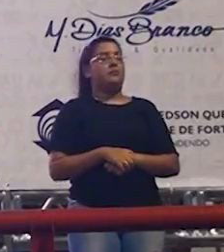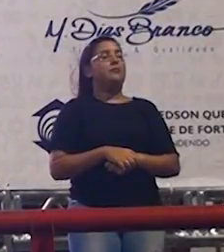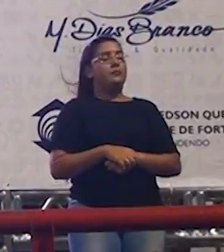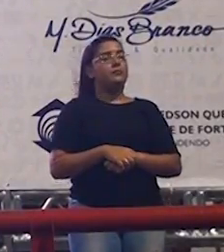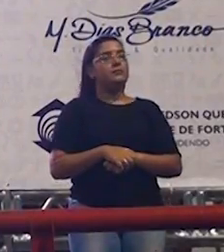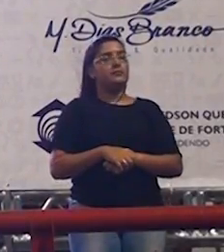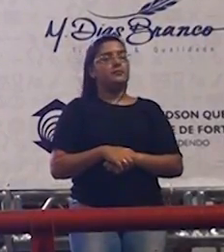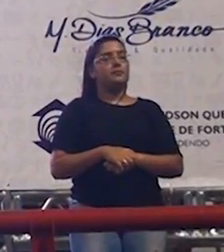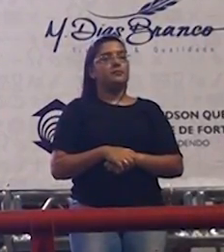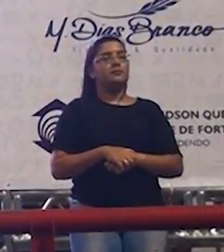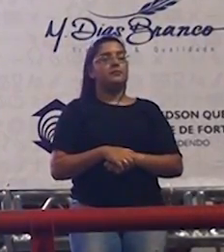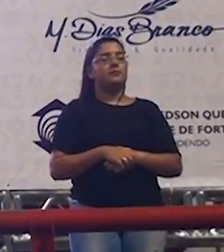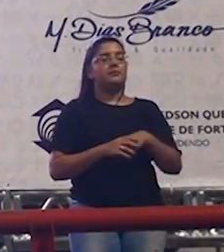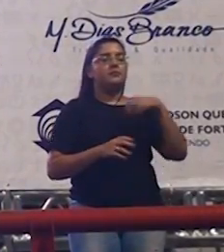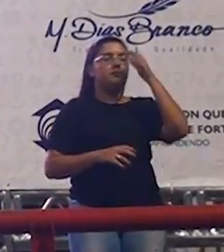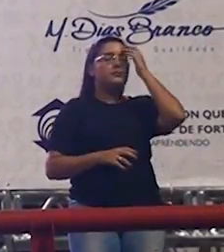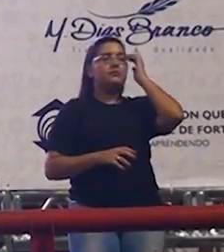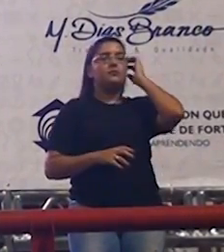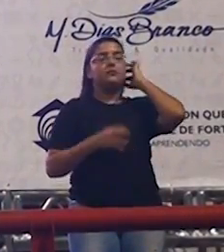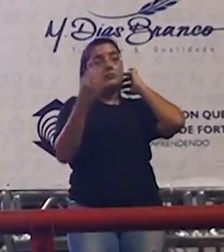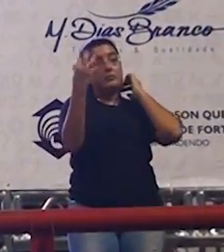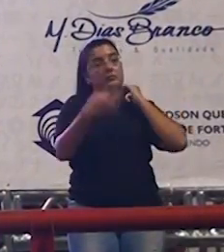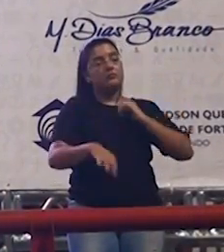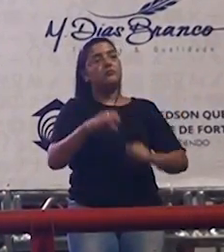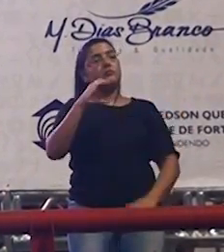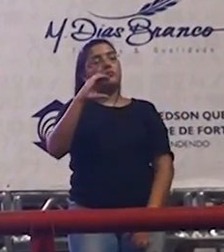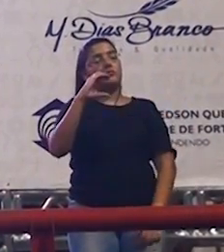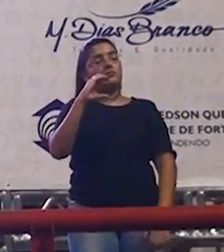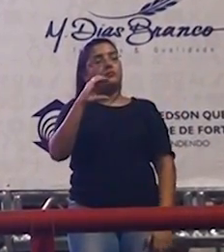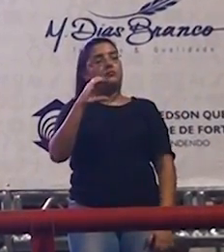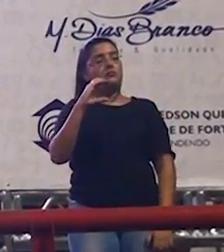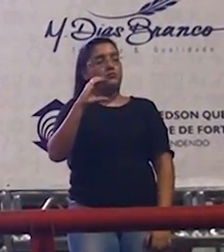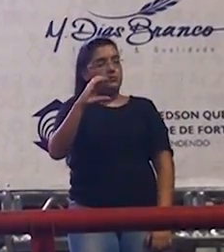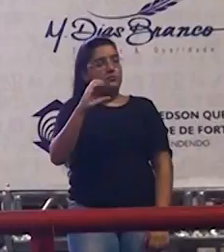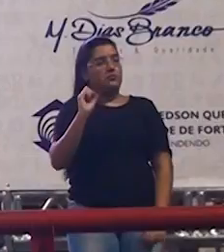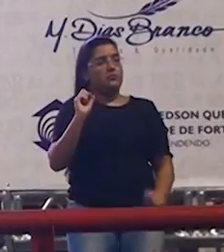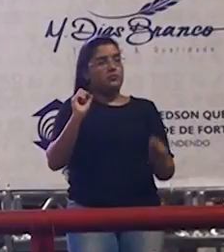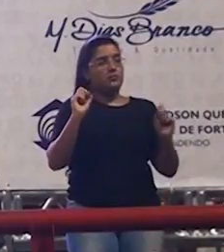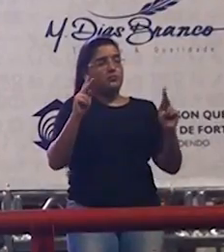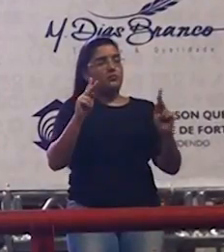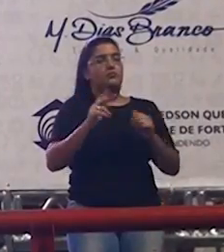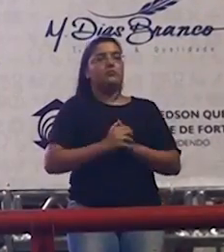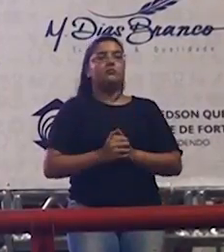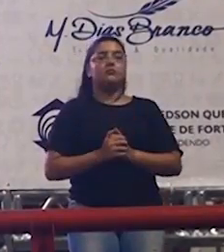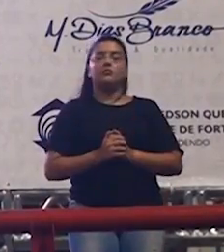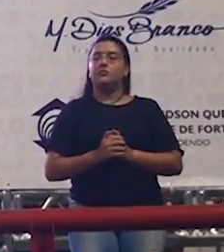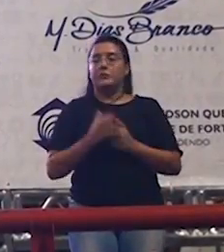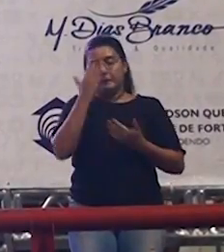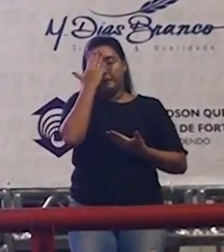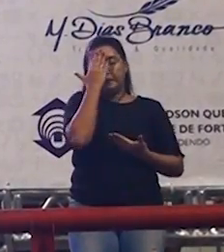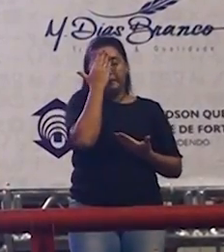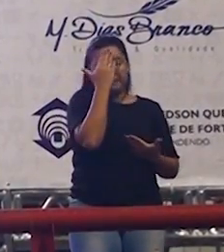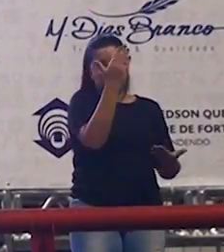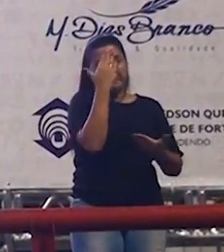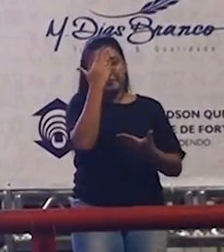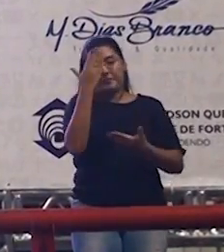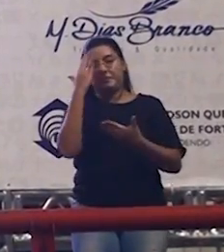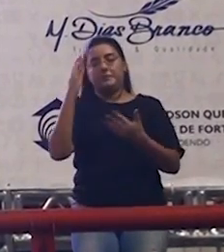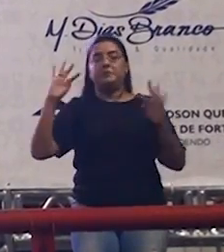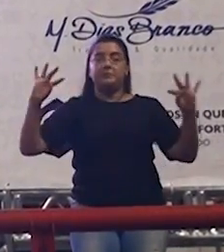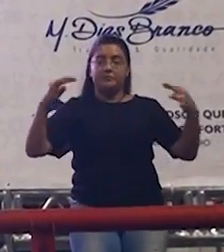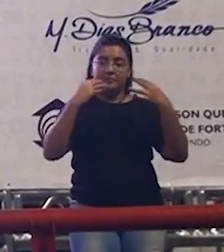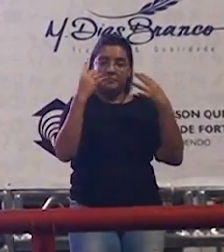item 3, somente, portanto, item 3, B de bola. Beleza? Moçada, muitíssimo obrigado pela atenção